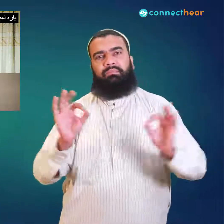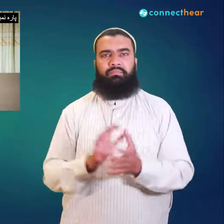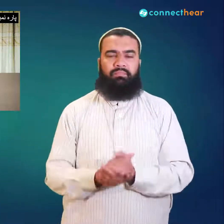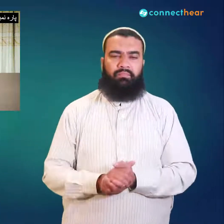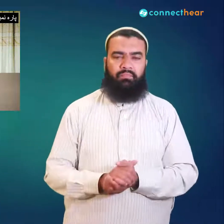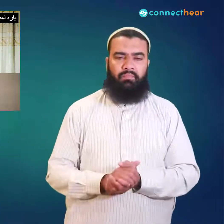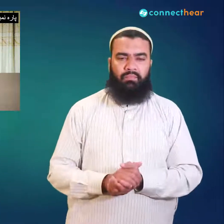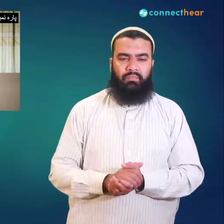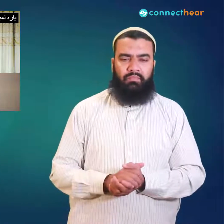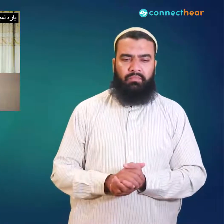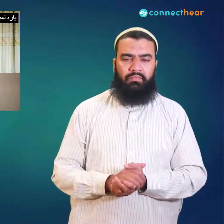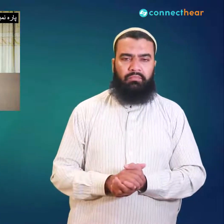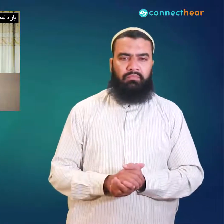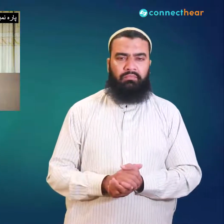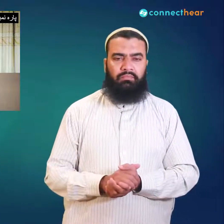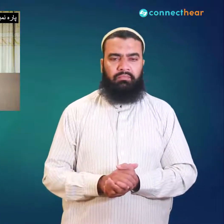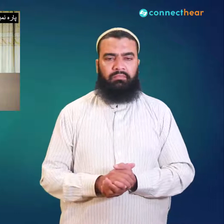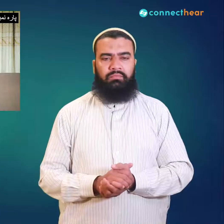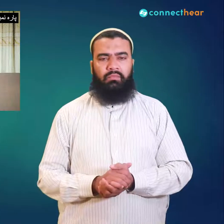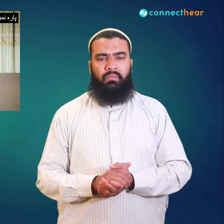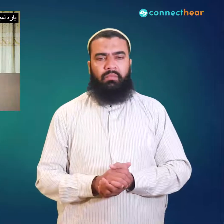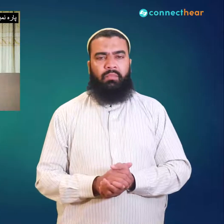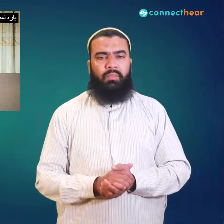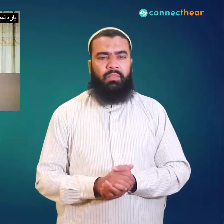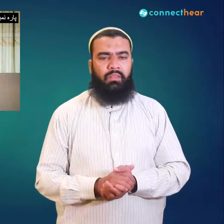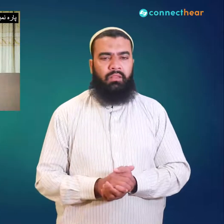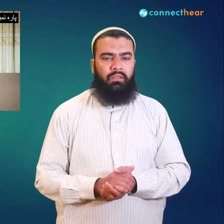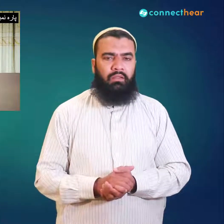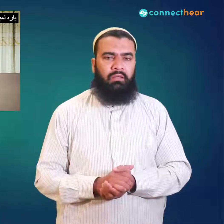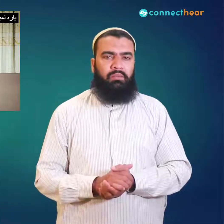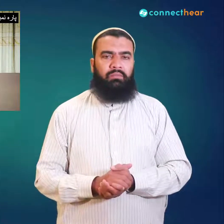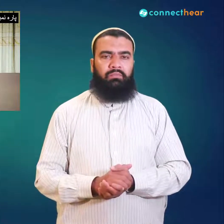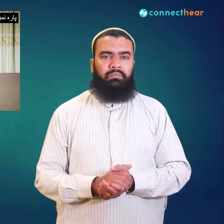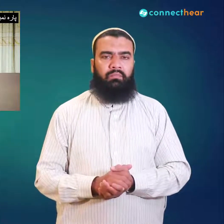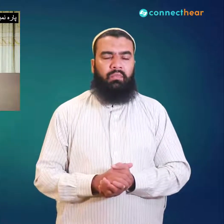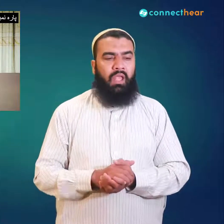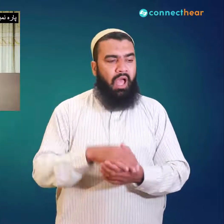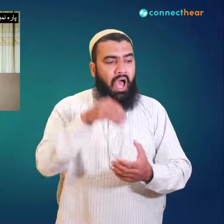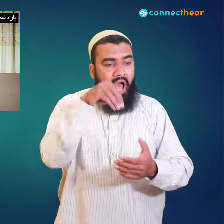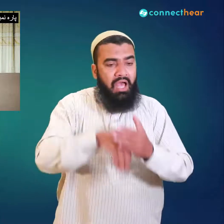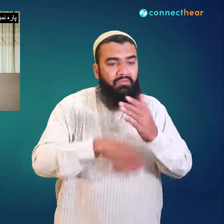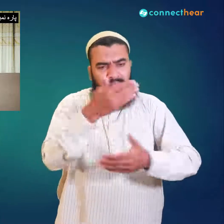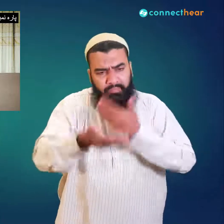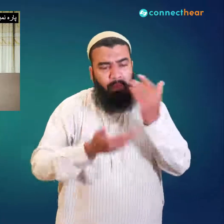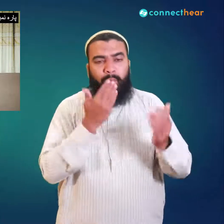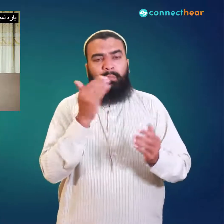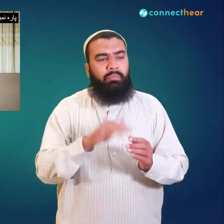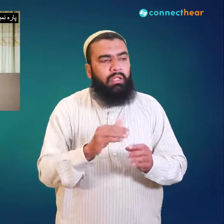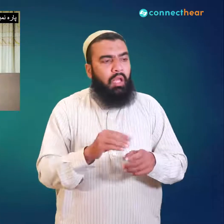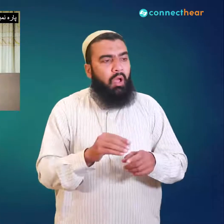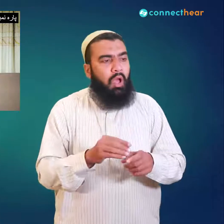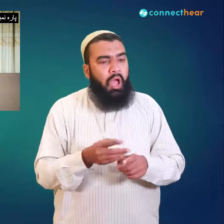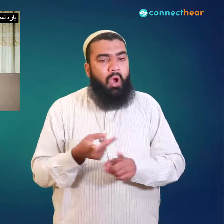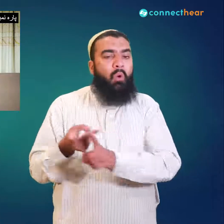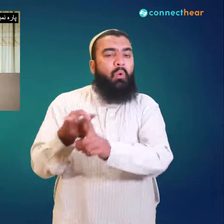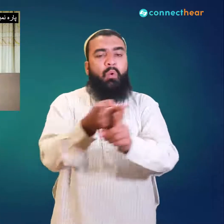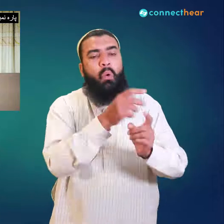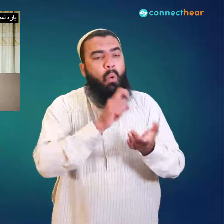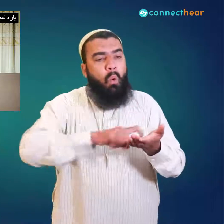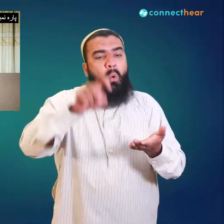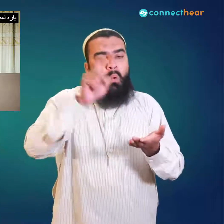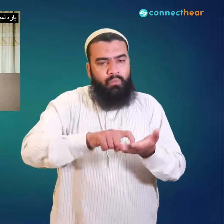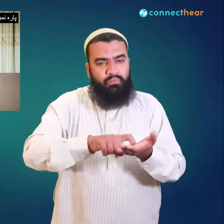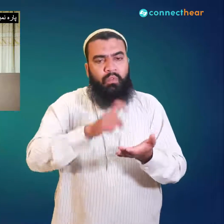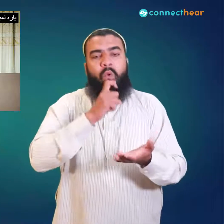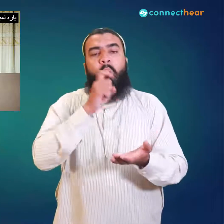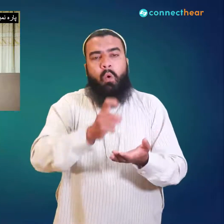آیت کے آخر میں فرمایا گیا ہدی ورحمۃ للمؤمنین، ویسے پیغام پوری انسانیت کے لیے، لیکن